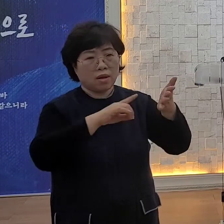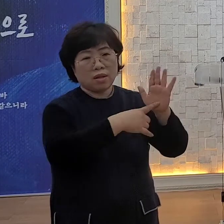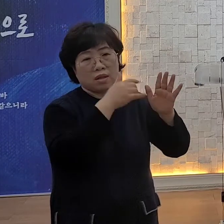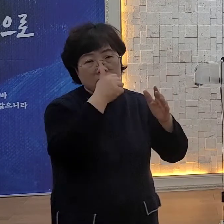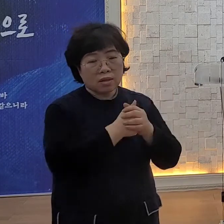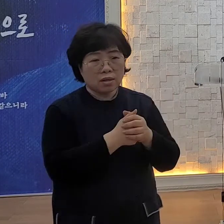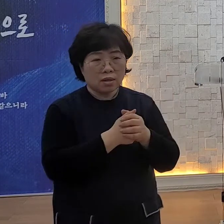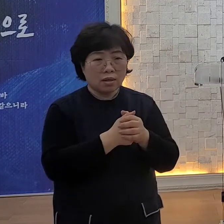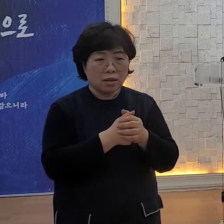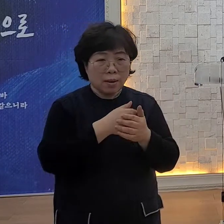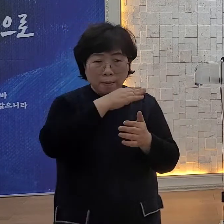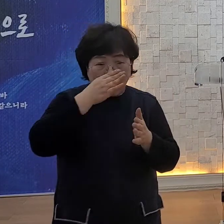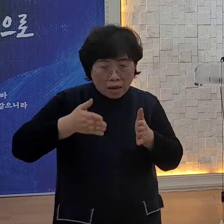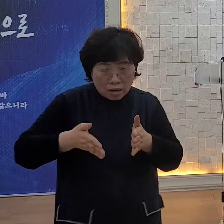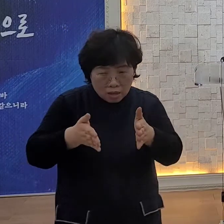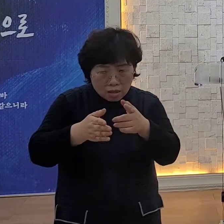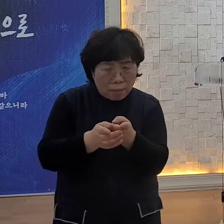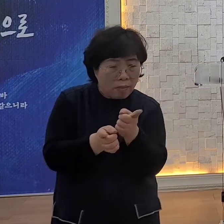정상적인 길에서 벗어난 길이다.